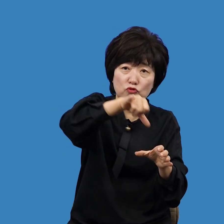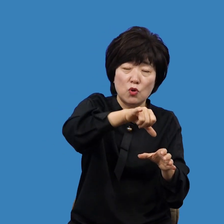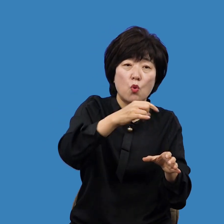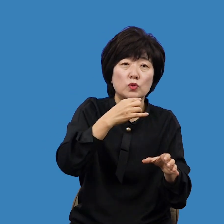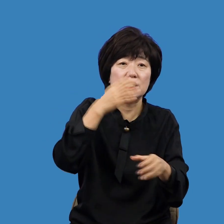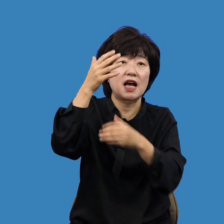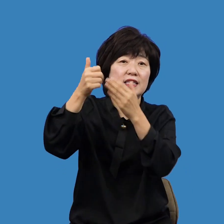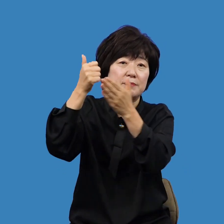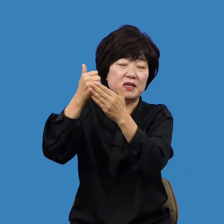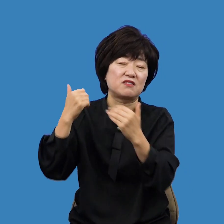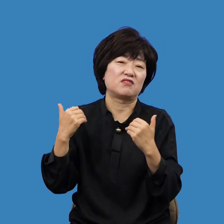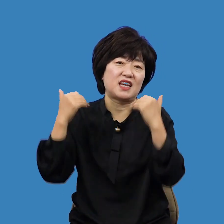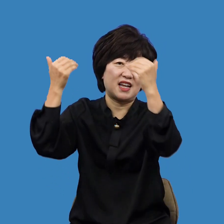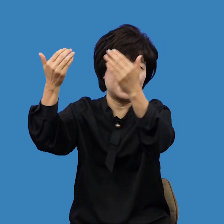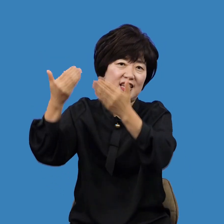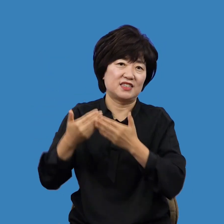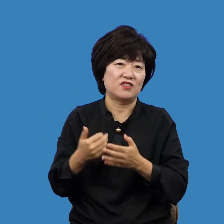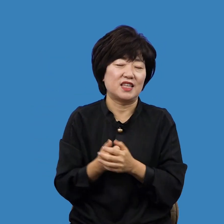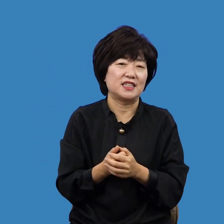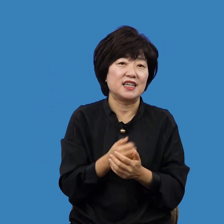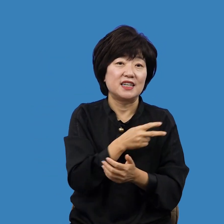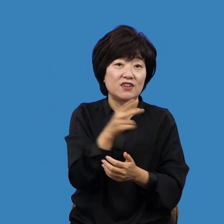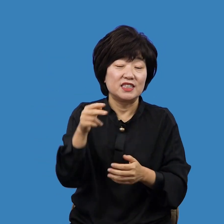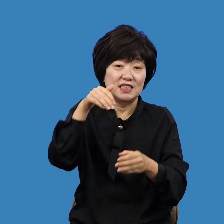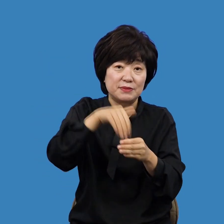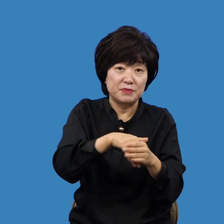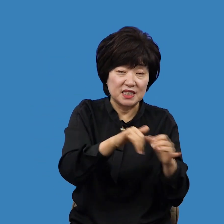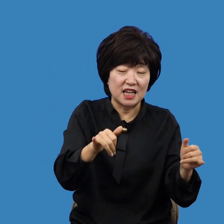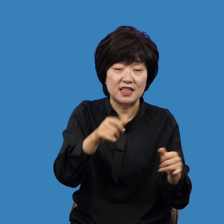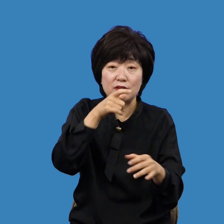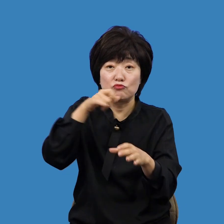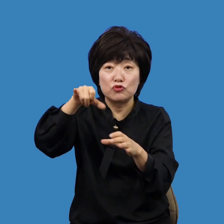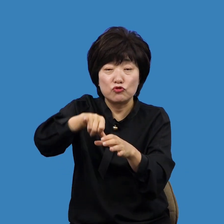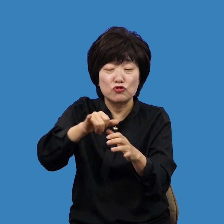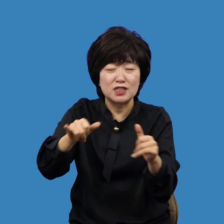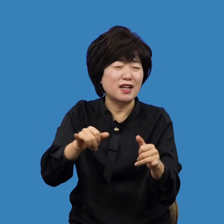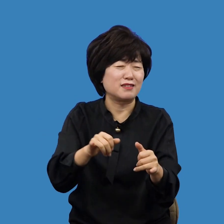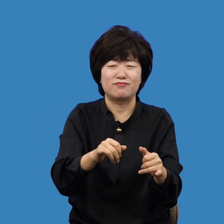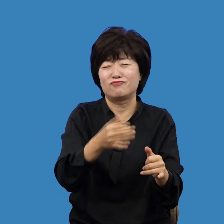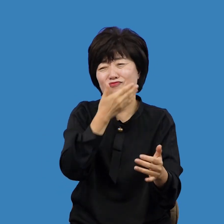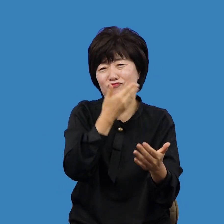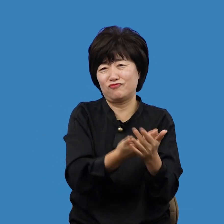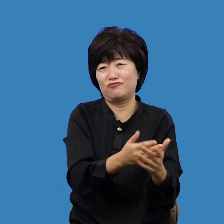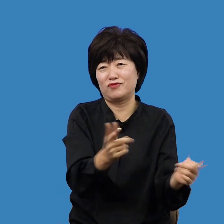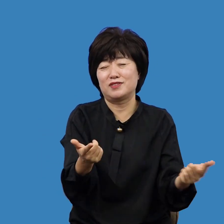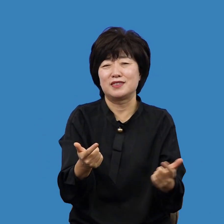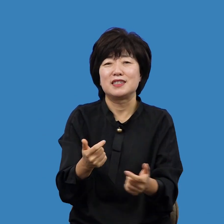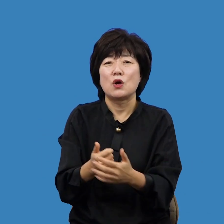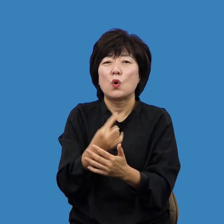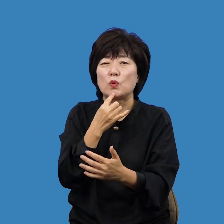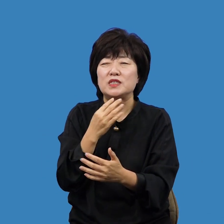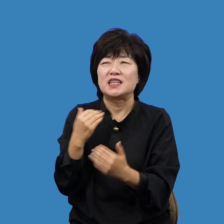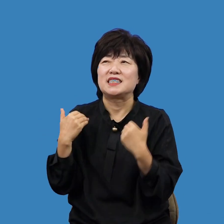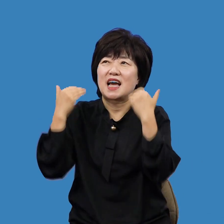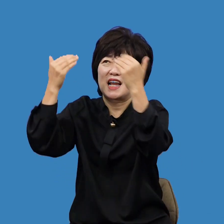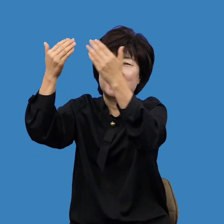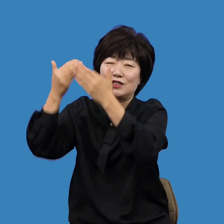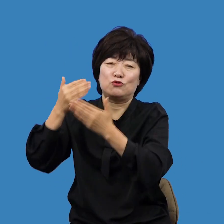오직 하나님께서 자라나게 하셨나니 그런즉 심는 이나 물 주는 이는 아무것도 아니로되 오직 자라게 하시는